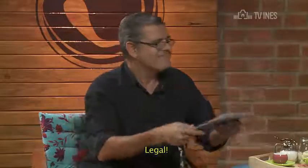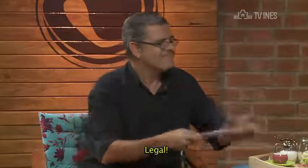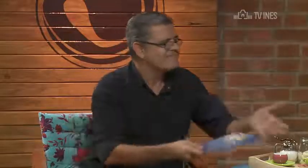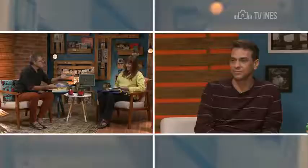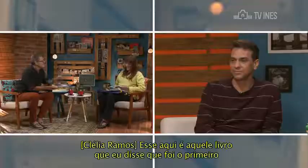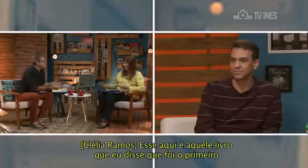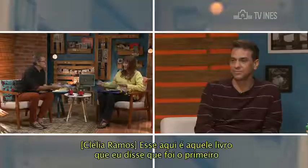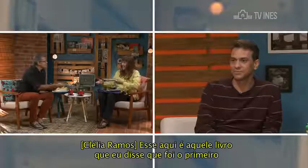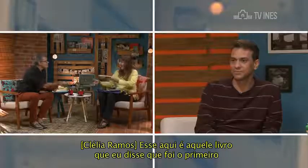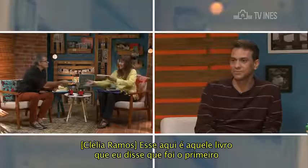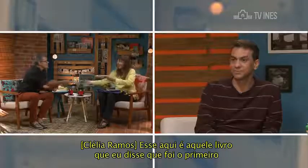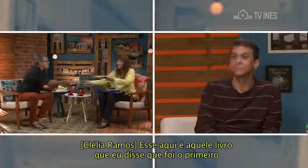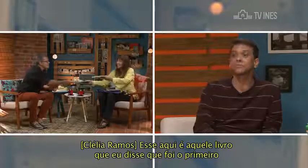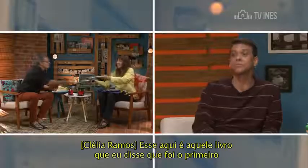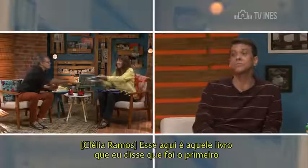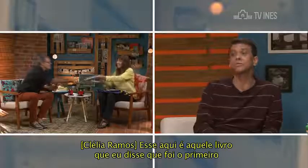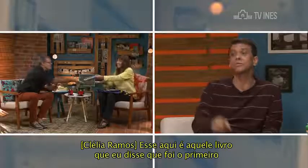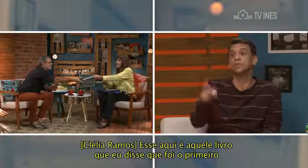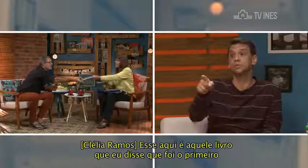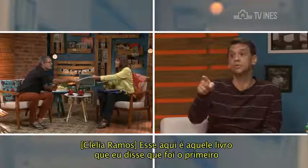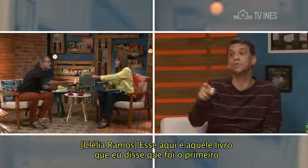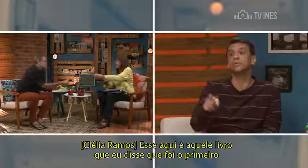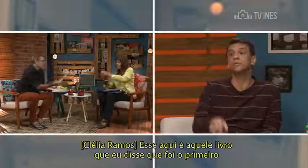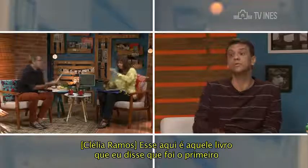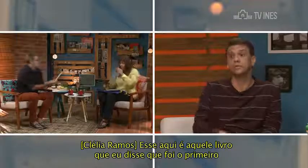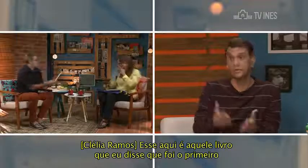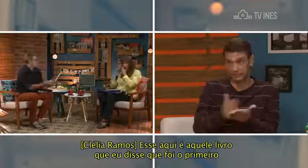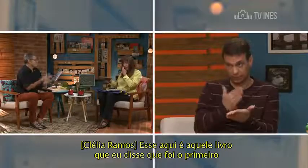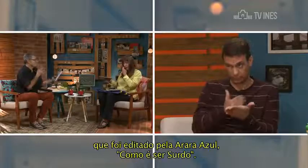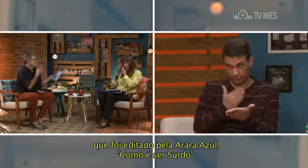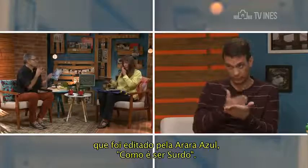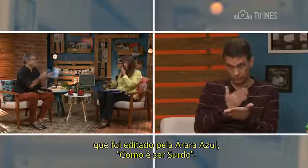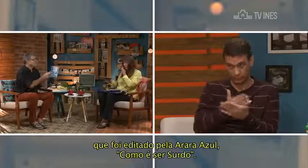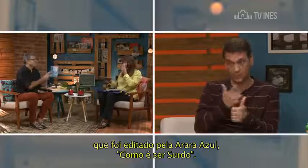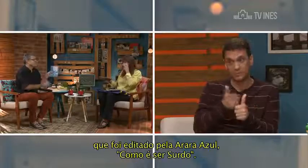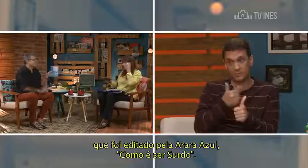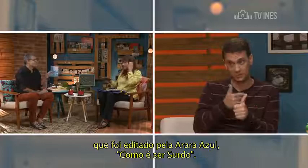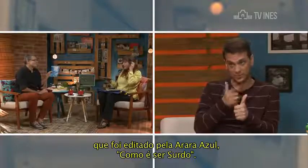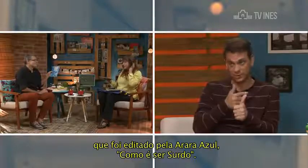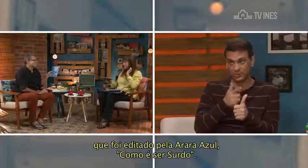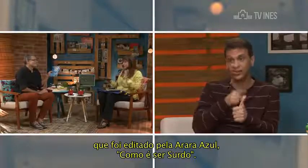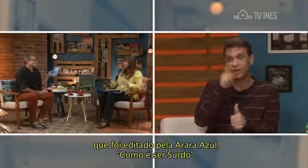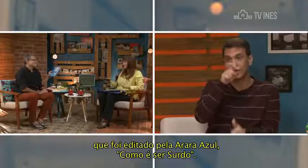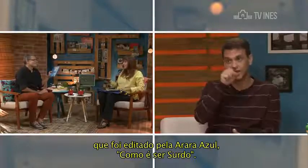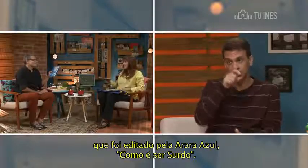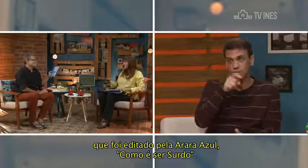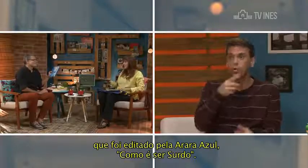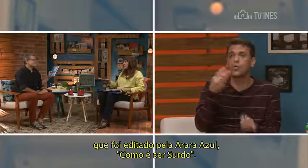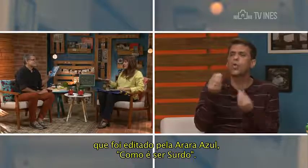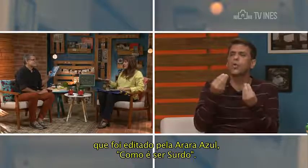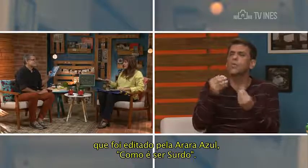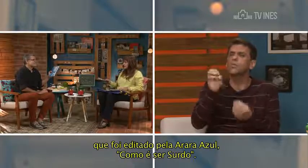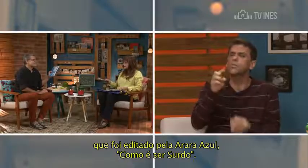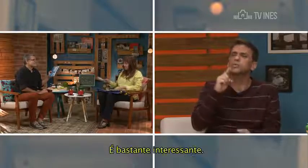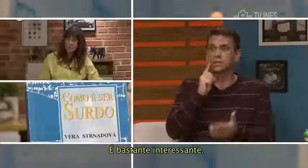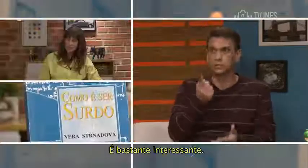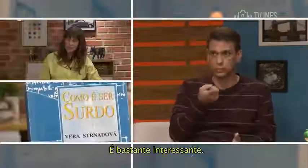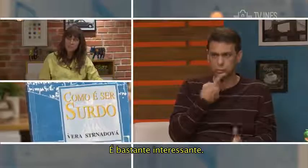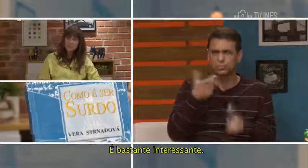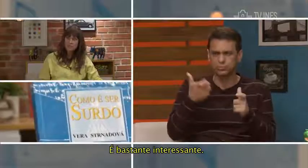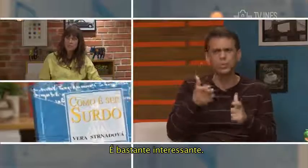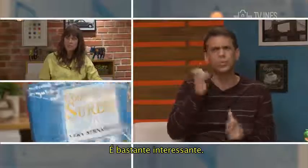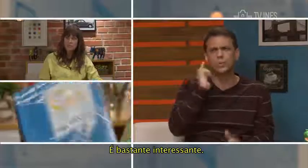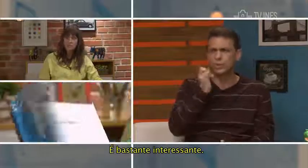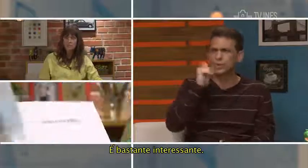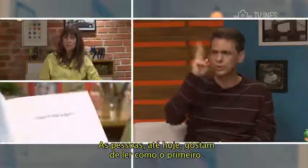Legal. Esse aqui é aquele livro que eu disse que foi o primeiro que foi editado pela Arara Azul, Como é Ser Surdo. É